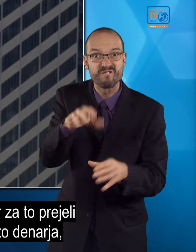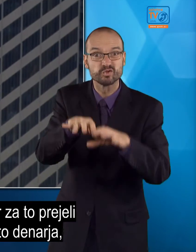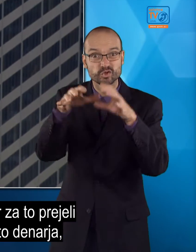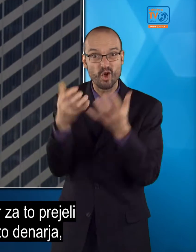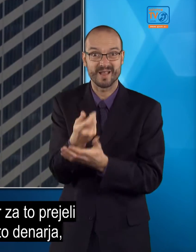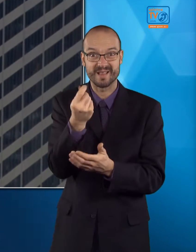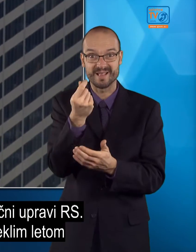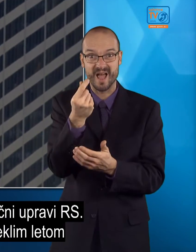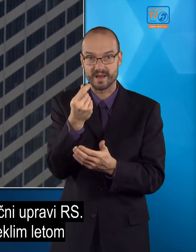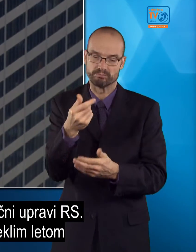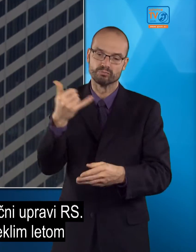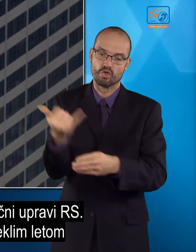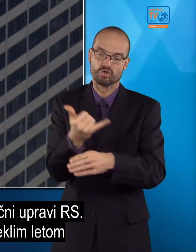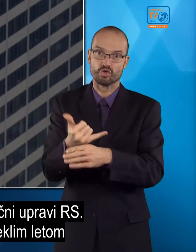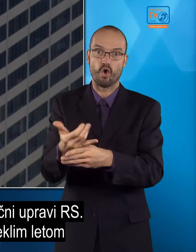Slovenije.